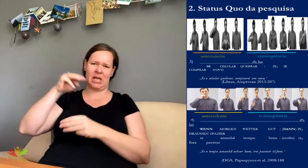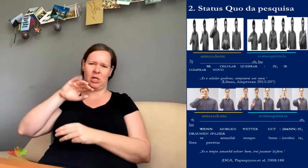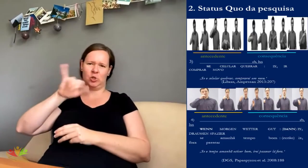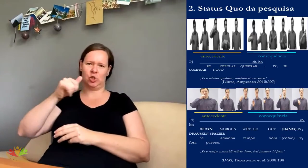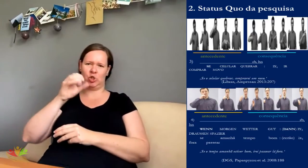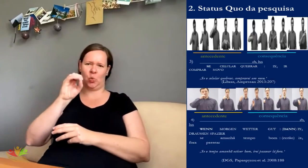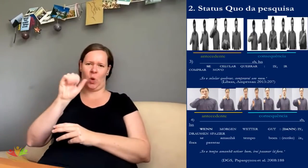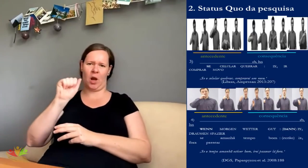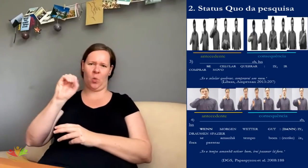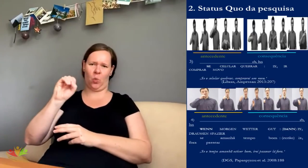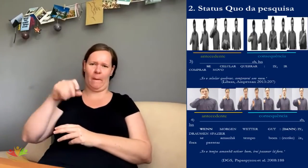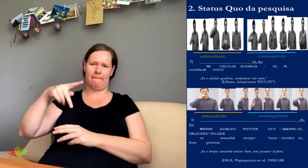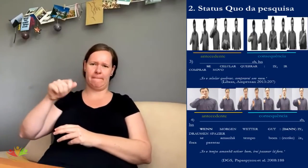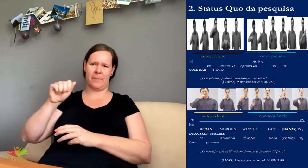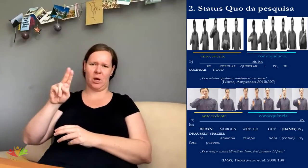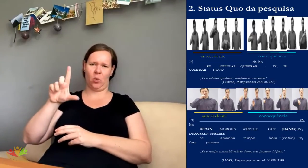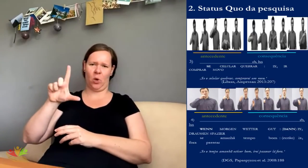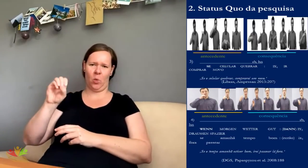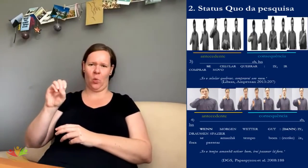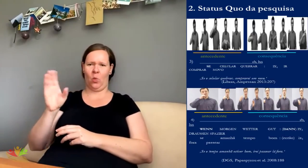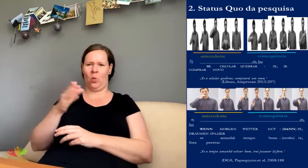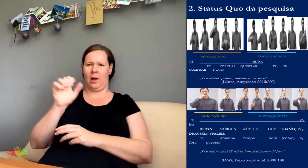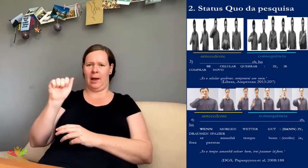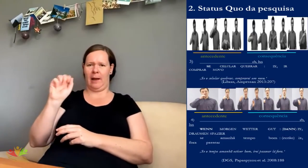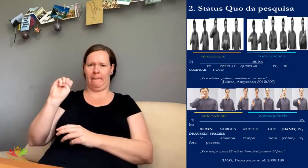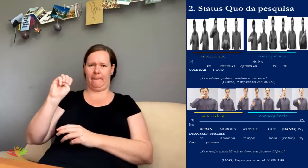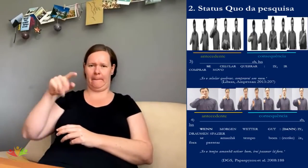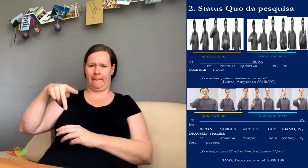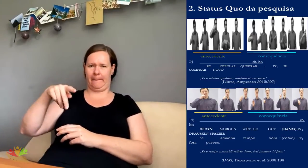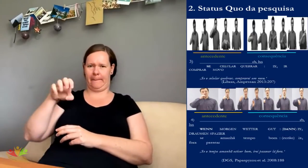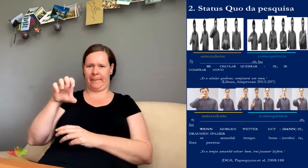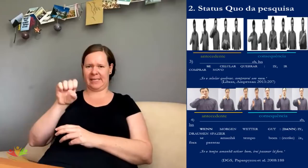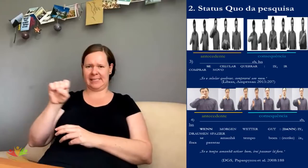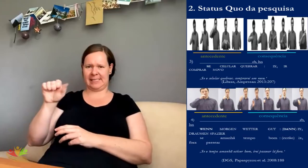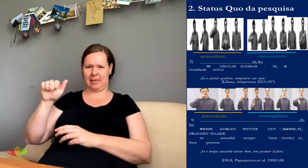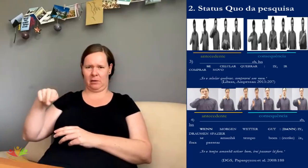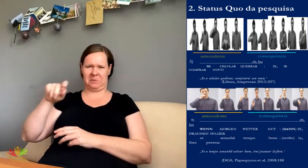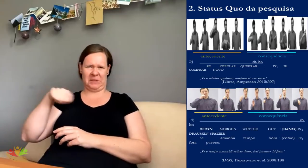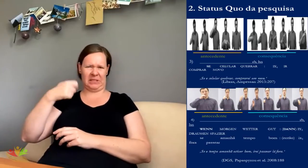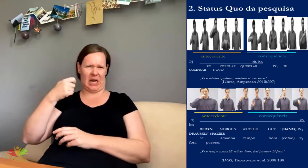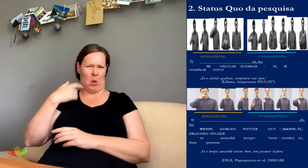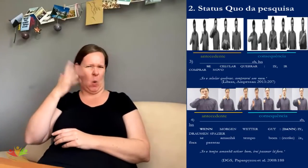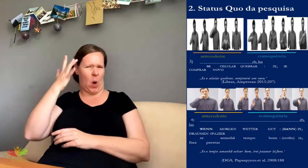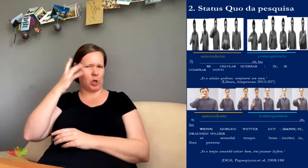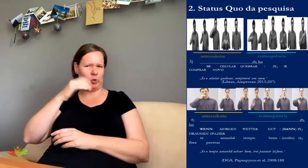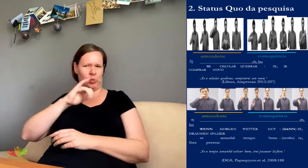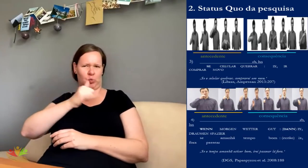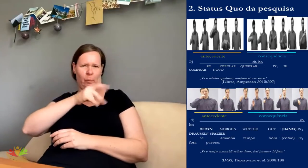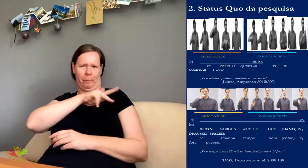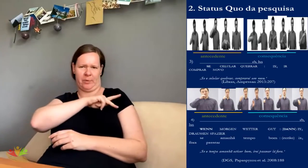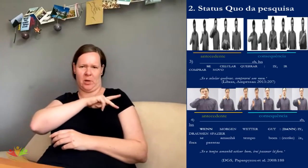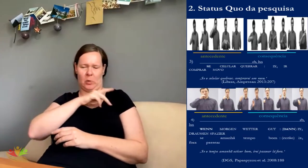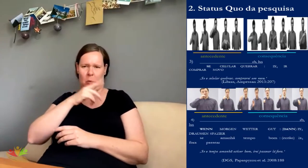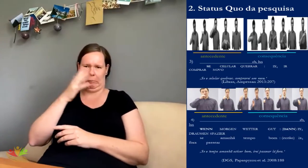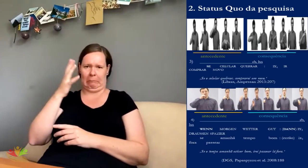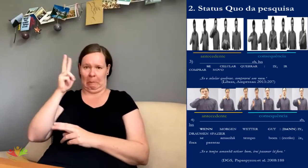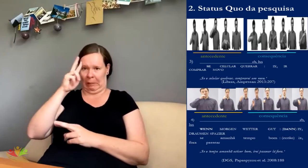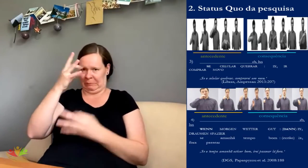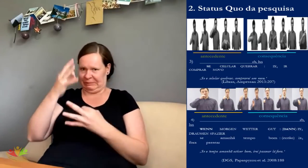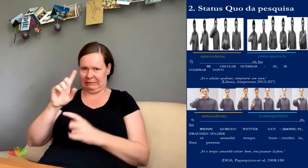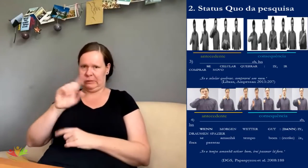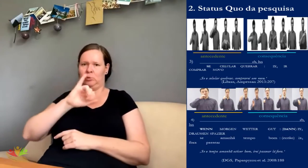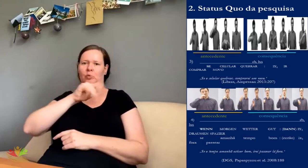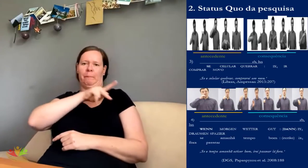A literatura da língua de sinais brasileira, eu procurei bastante sobre sentenças em